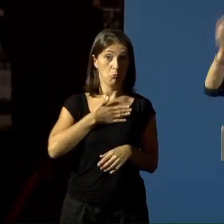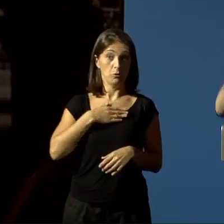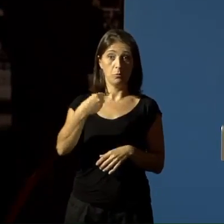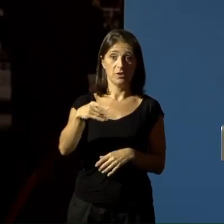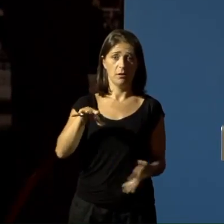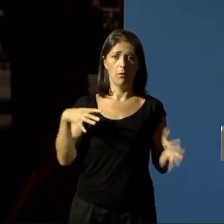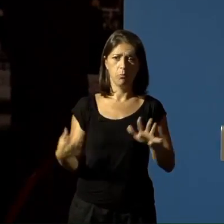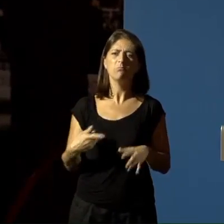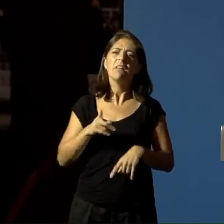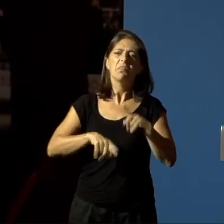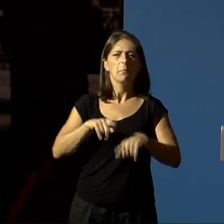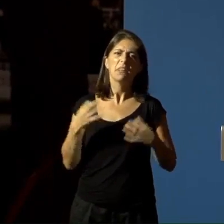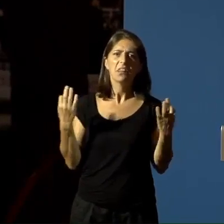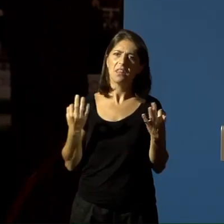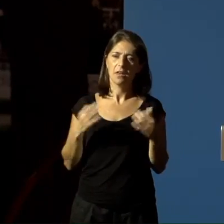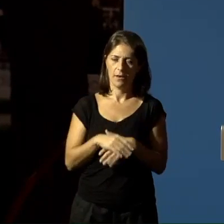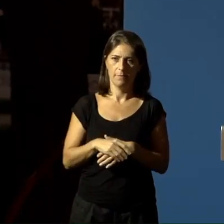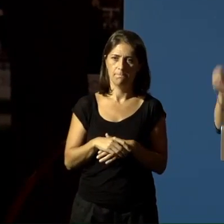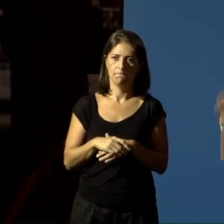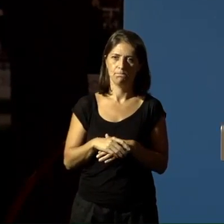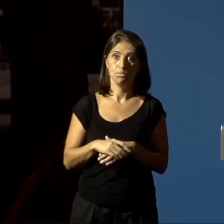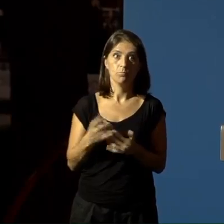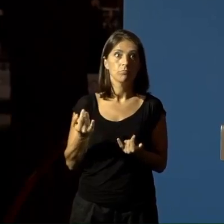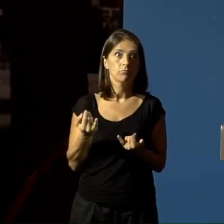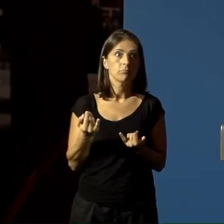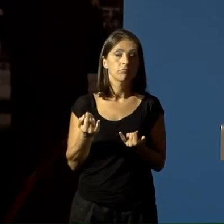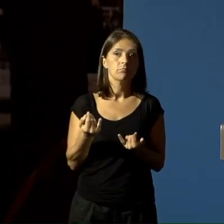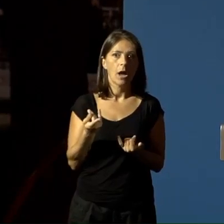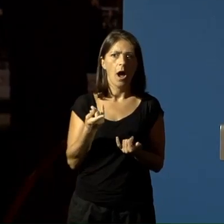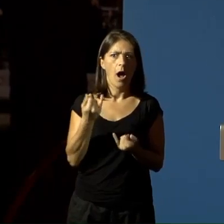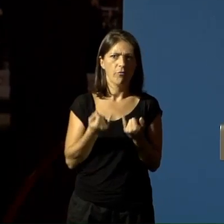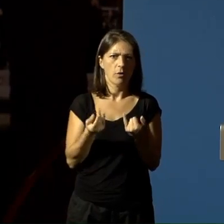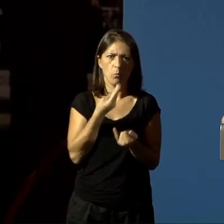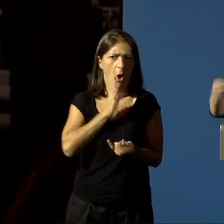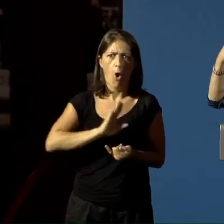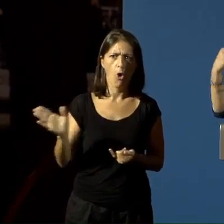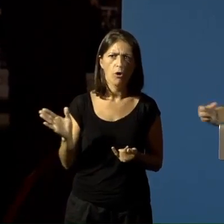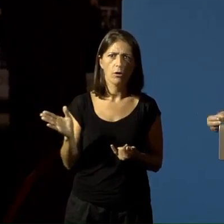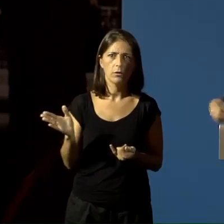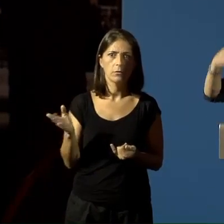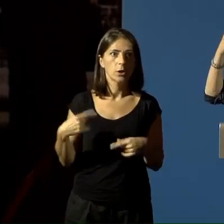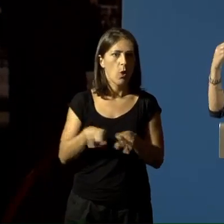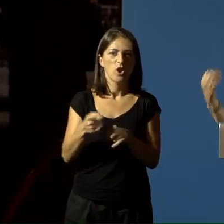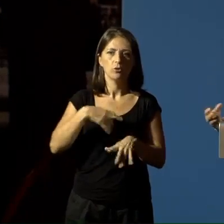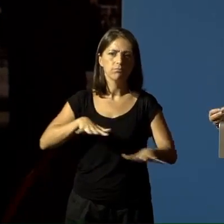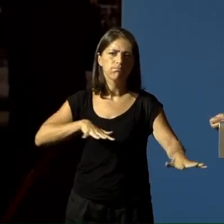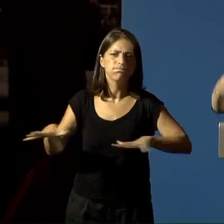sí. De que depende que sexa o noso presidente, o mellor presidente posible? De mobilizarnos, de non chorar, de